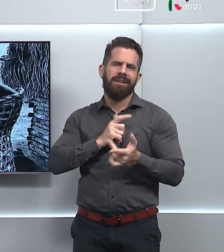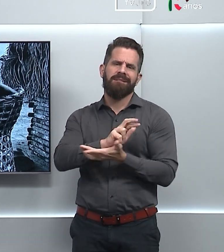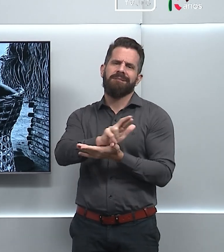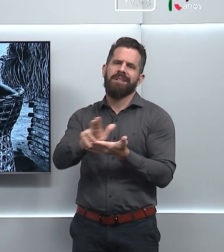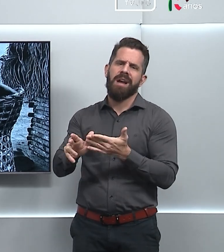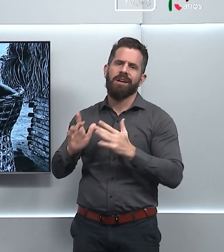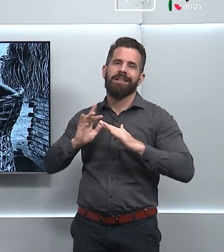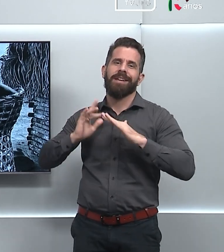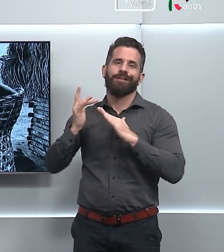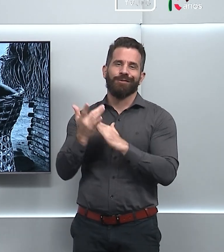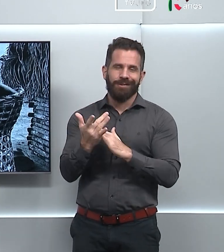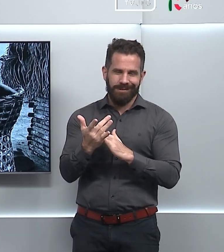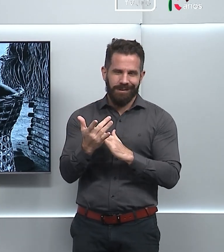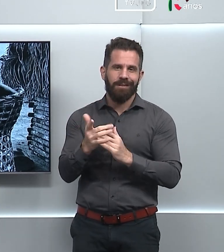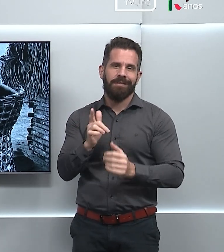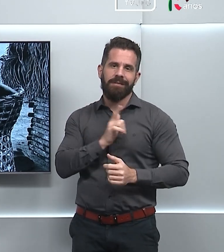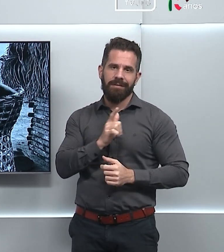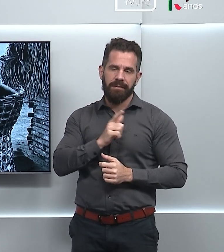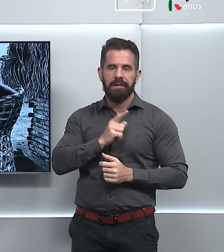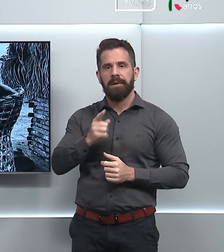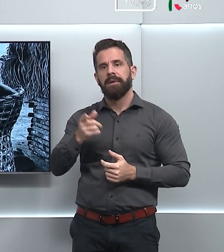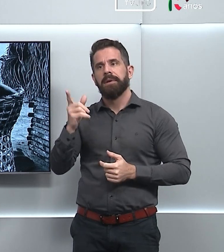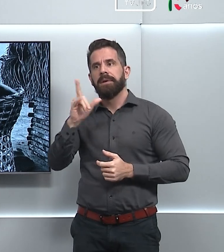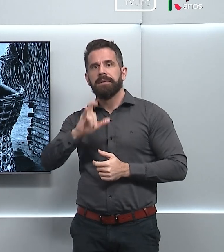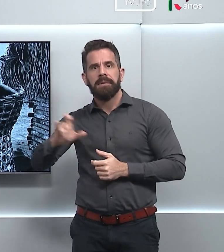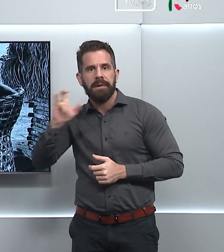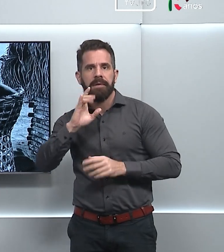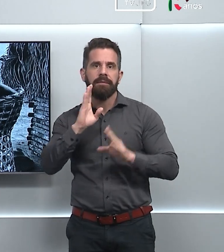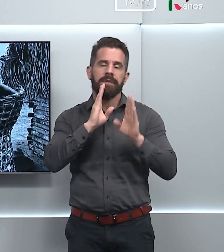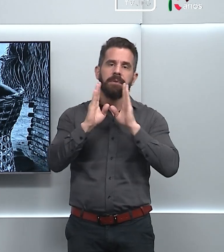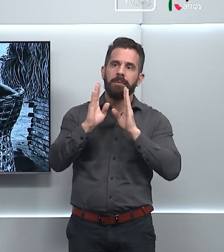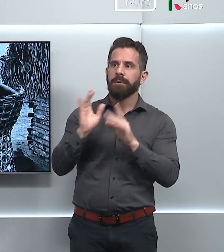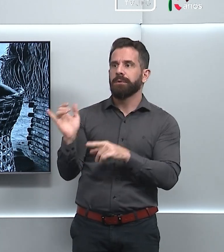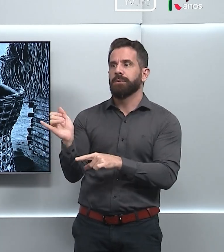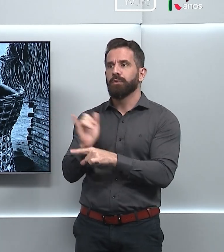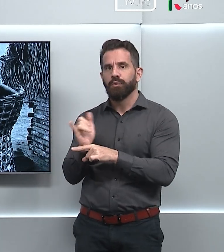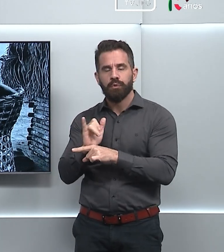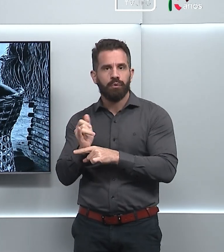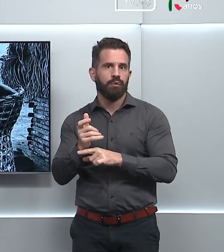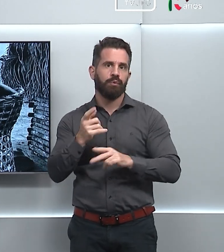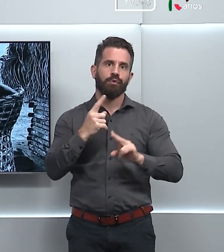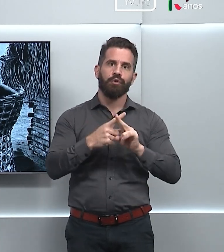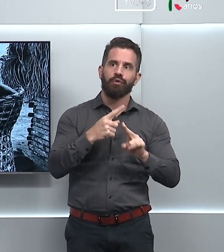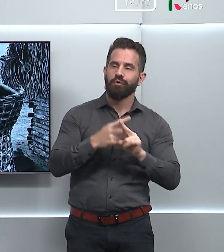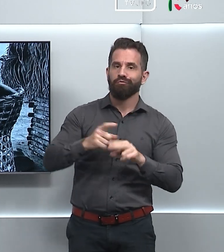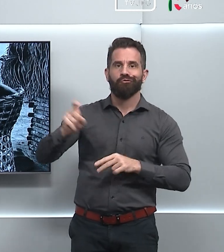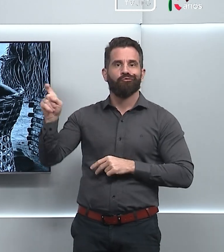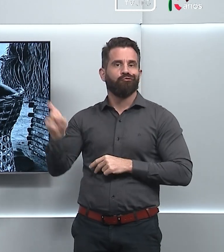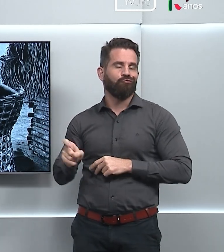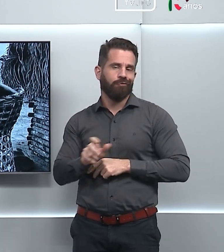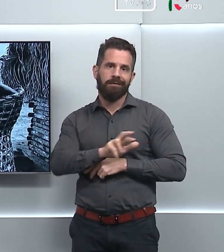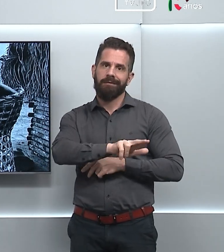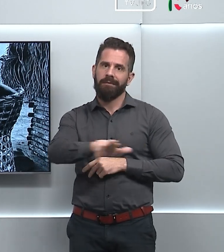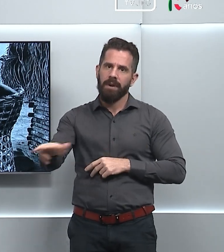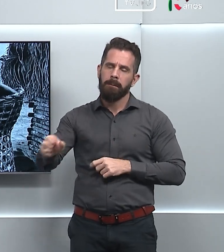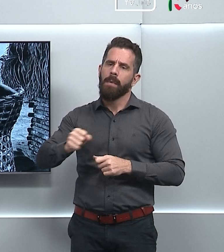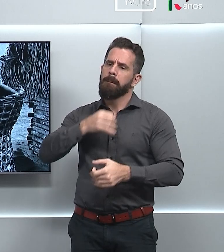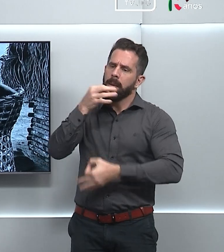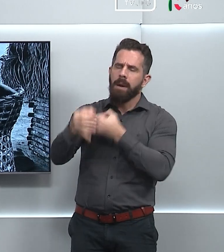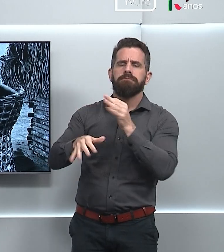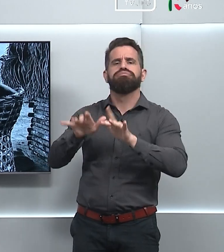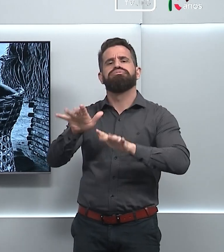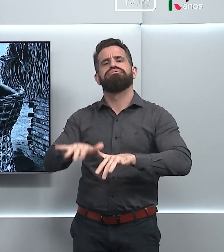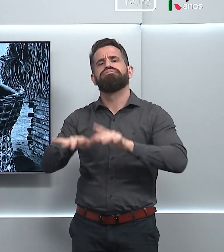UFG nas redes sociais. A gente tem Instagram, Facebook, YouTube, TikTok, X. Você pode fazer seus